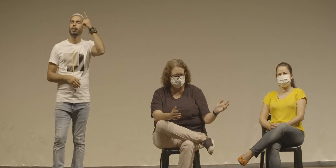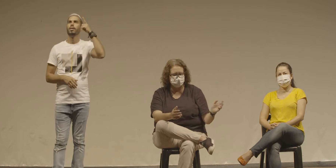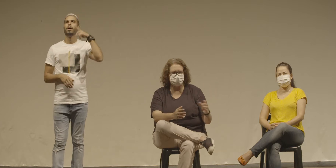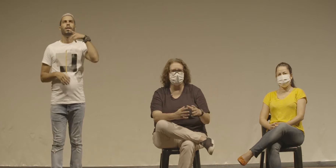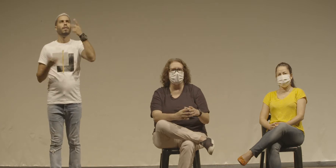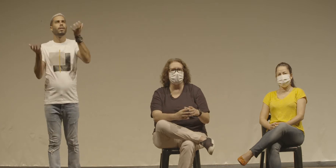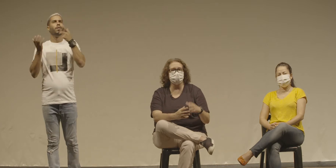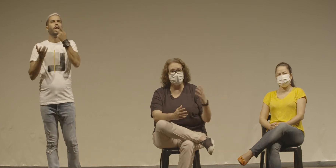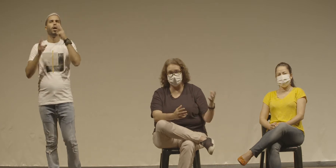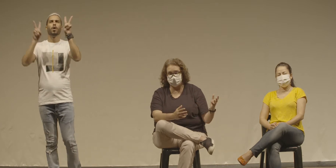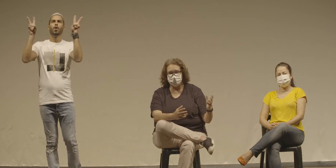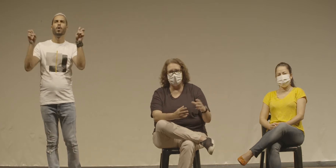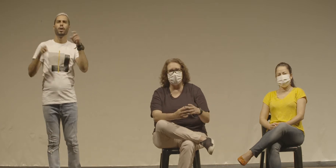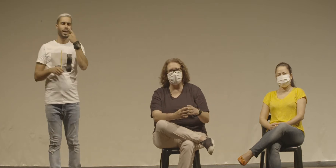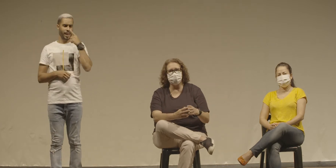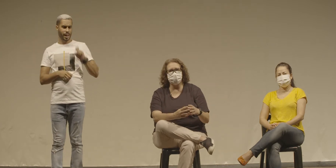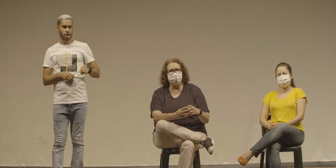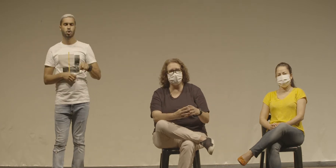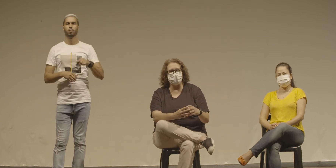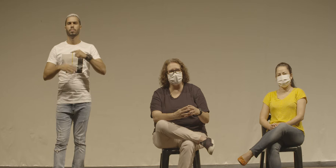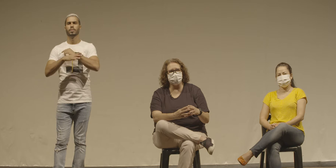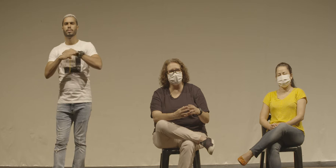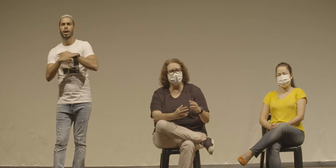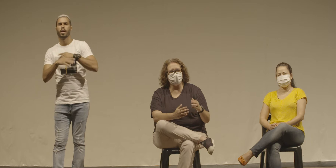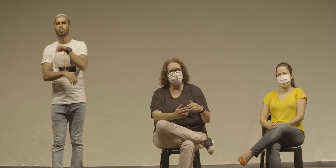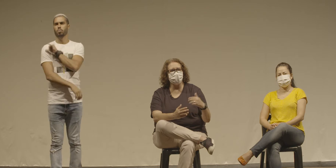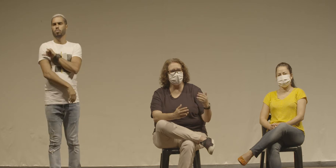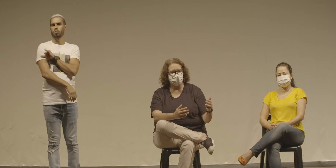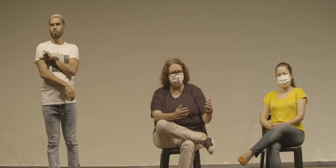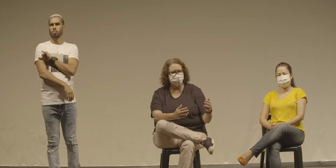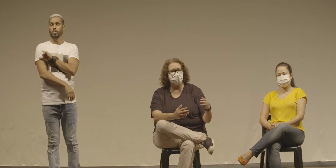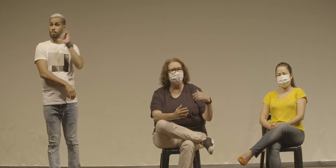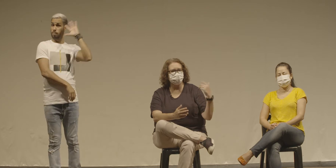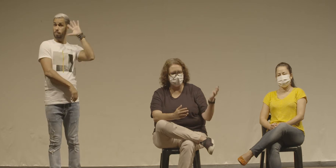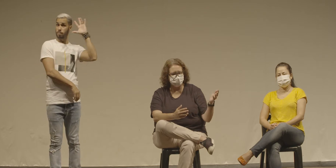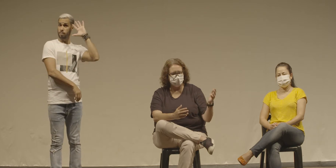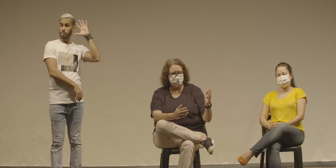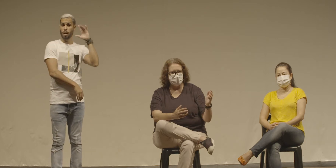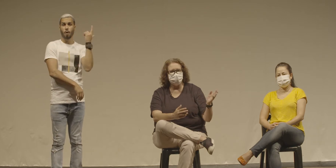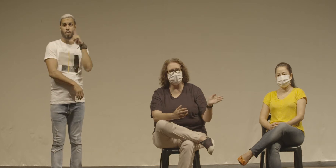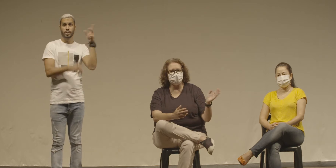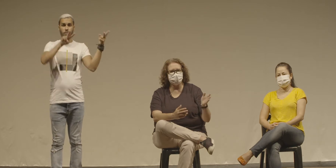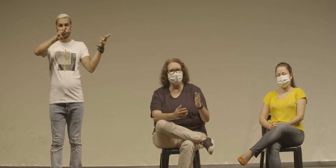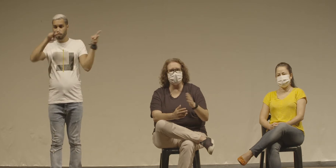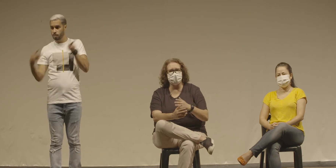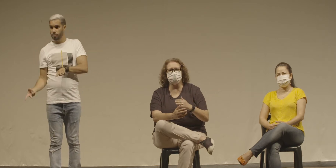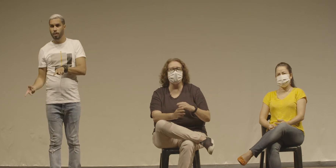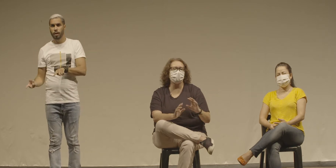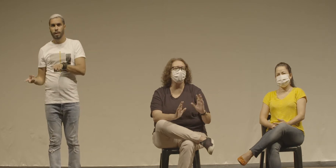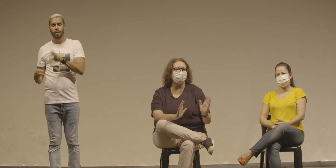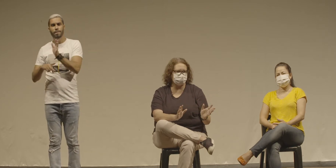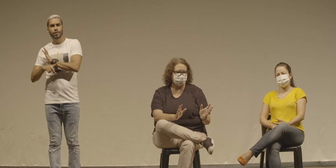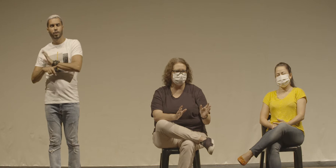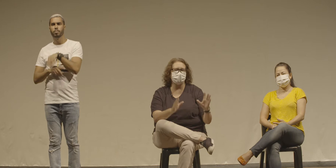de Janeiro. Isso é uma ideia. Para isso se transformar num projeto e num filme, você necessariamente tem